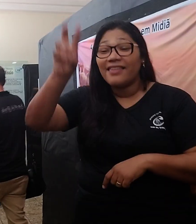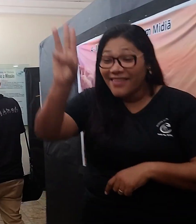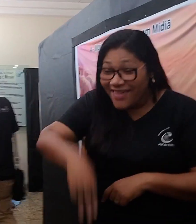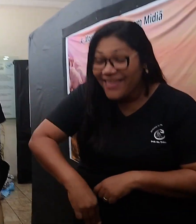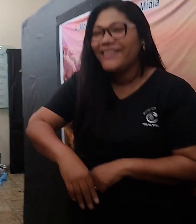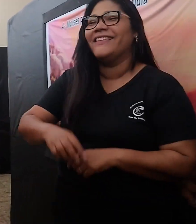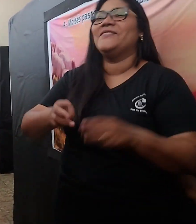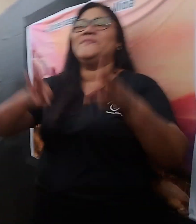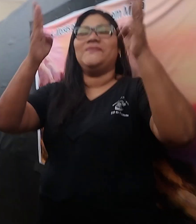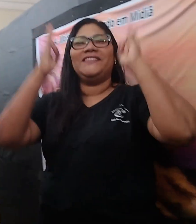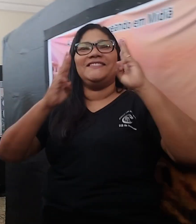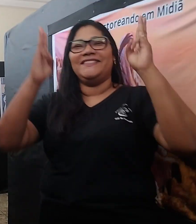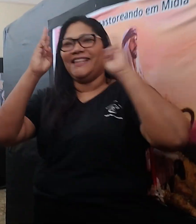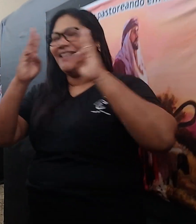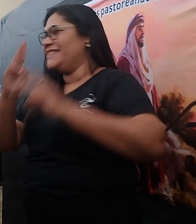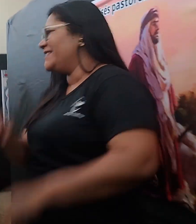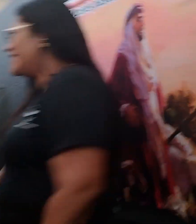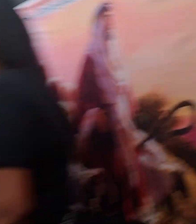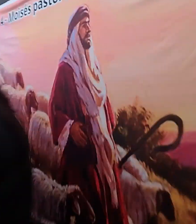Então,